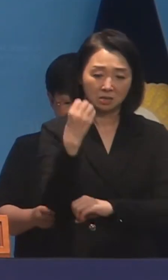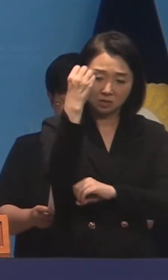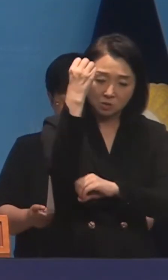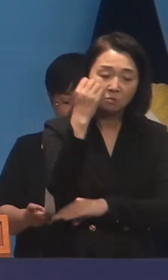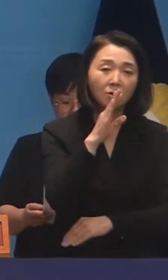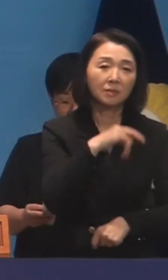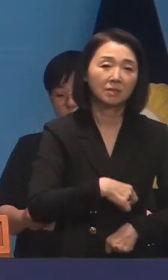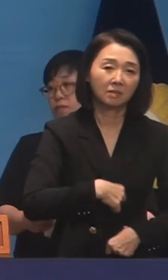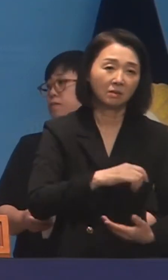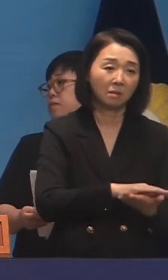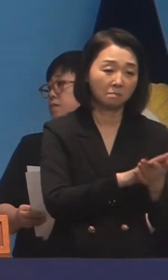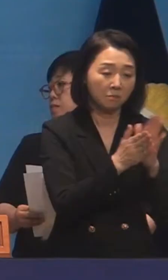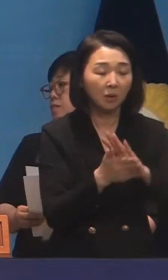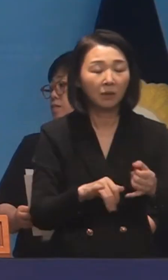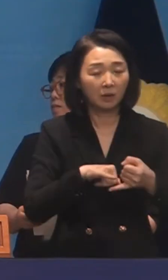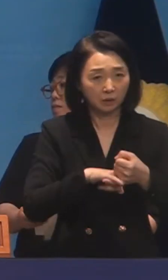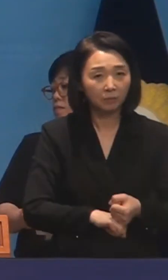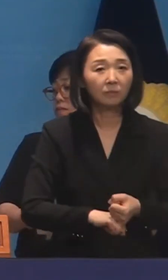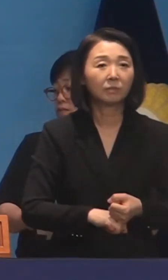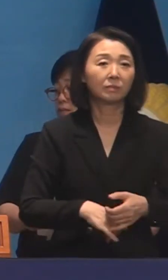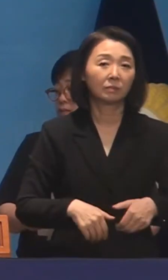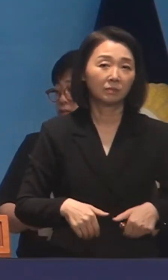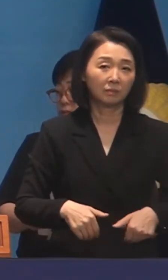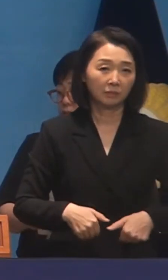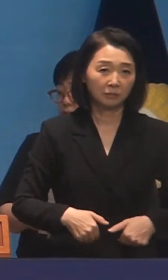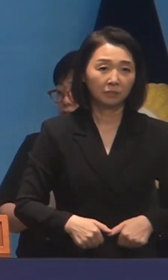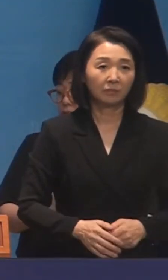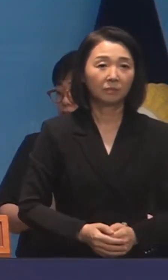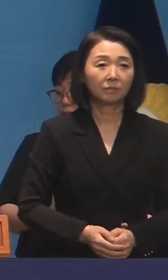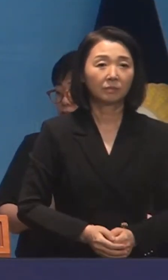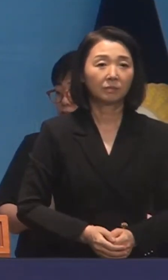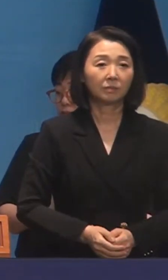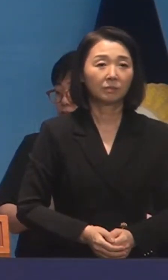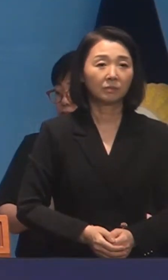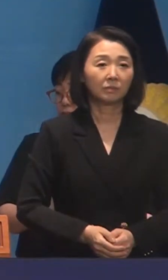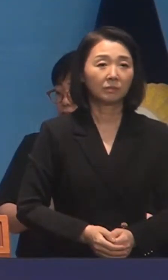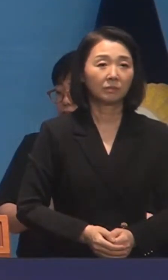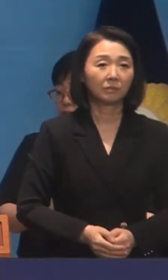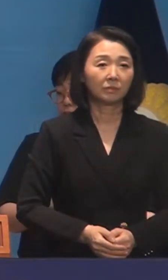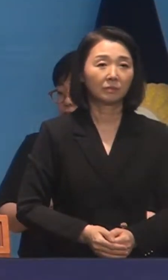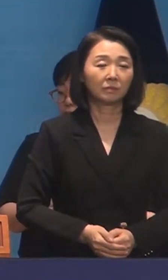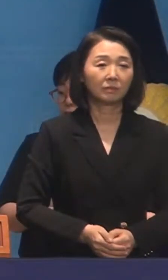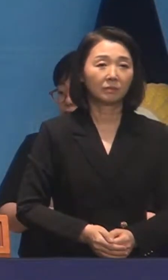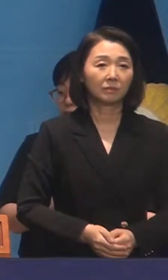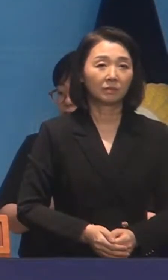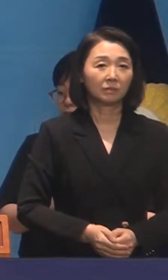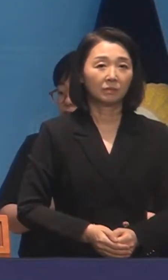근본적이고 진정한 변화가 반드시 필요하다고 생각합니다.